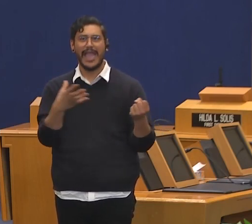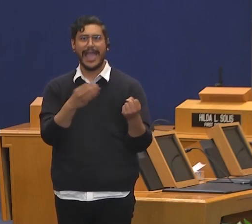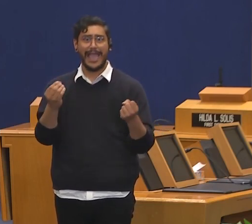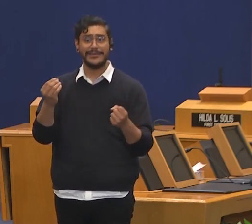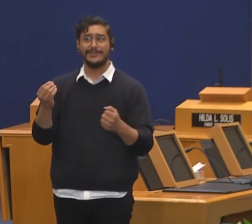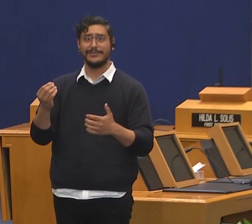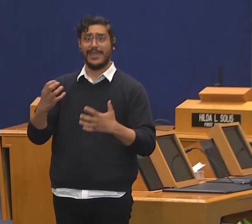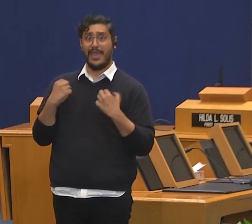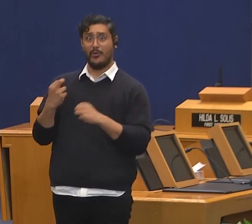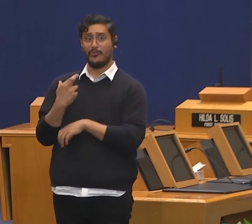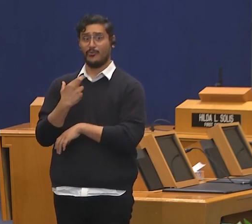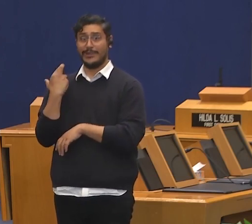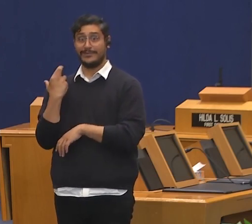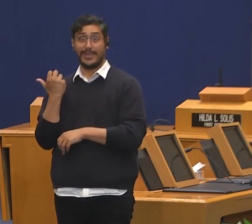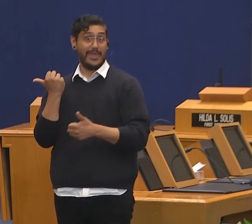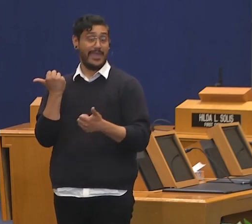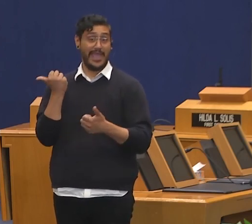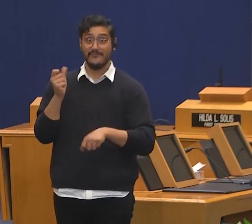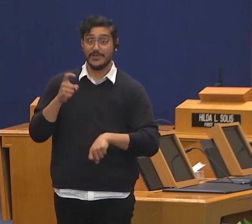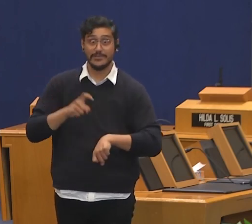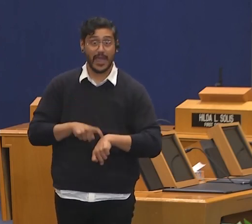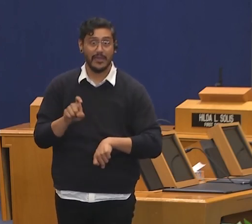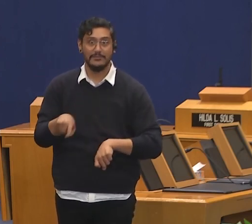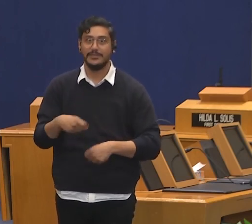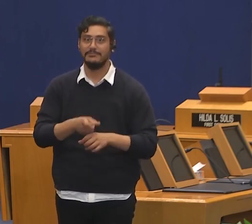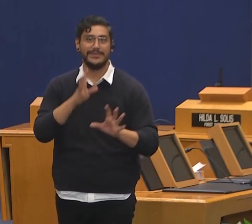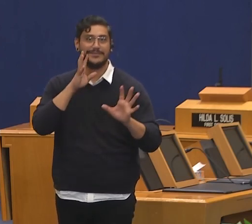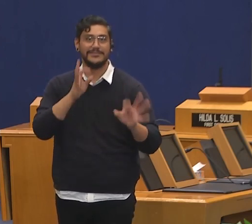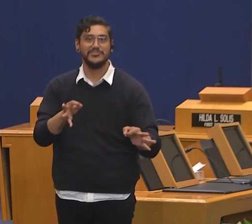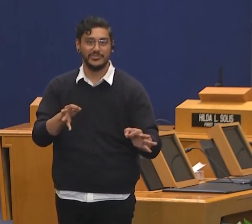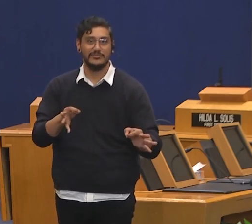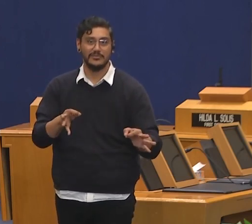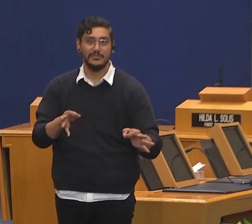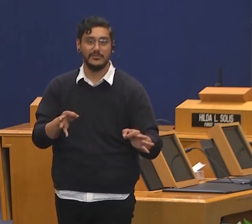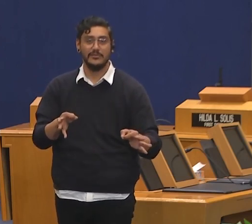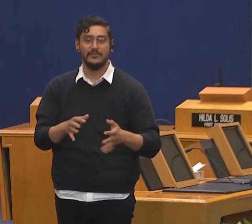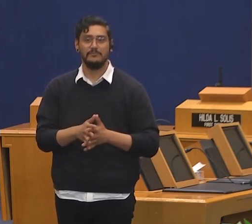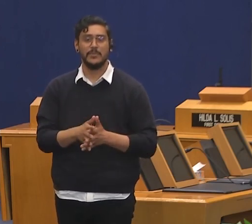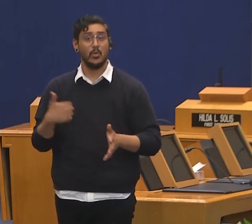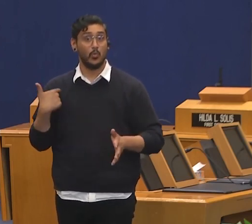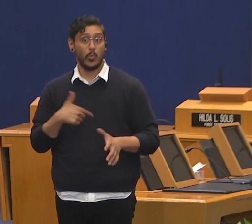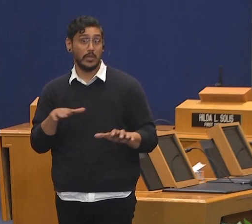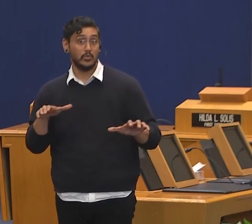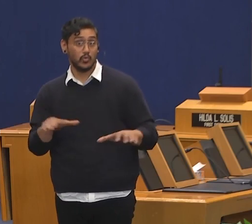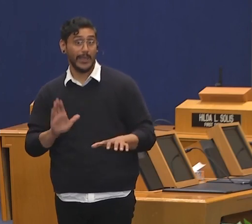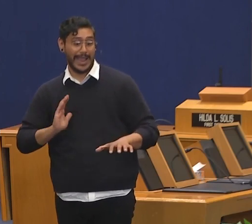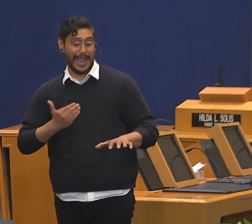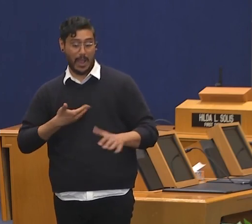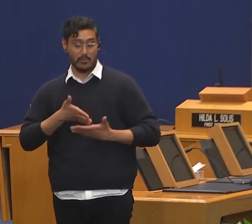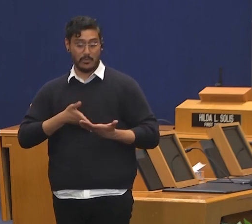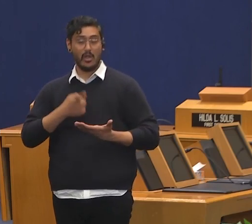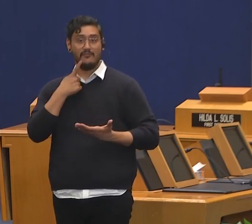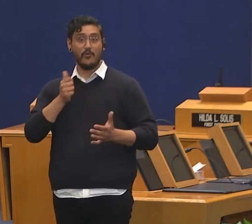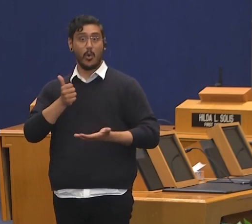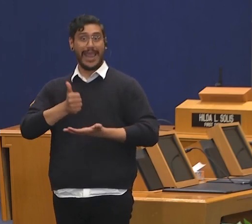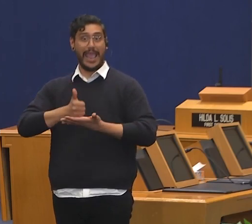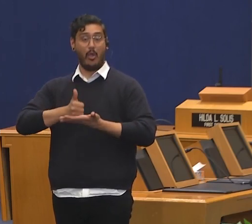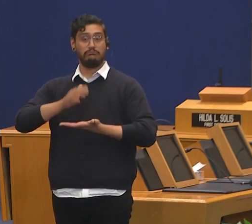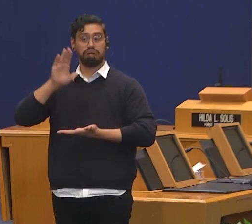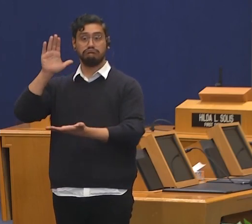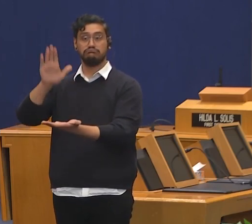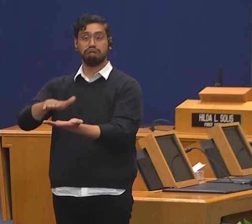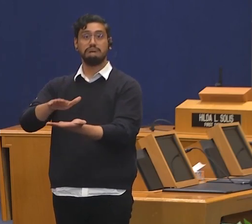cada vez que toman una decisión durante esta crisis. Estamos haciendo de nuestra parte para poder reducir la cantidad de